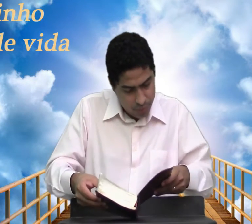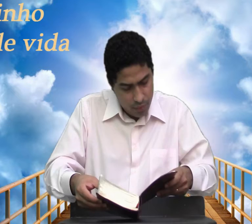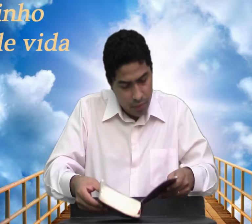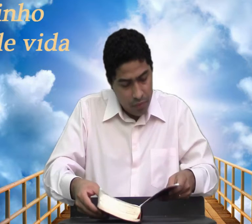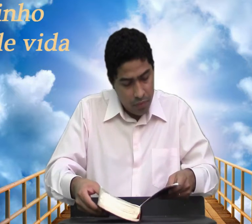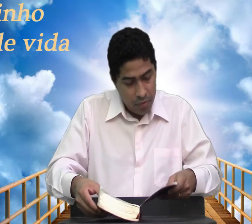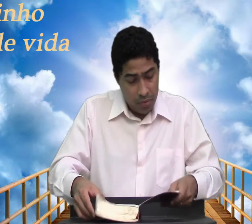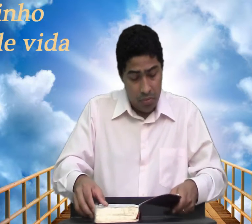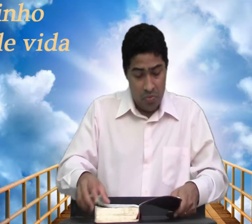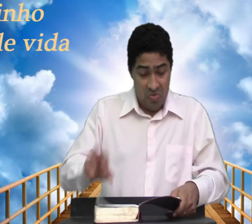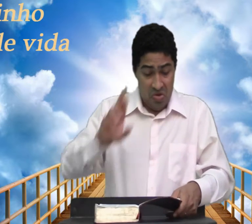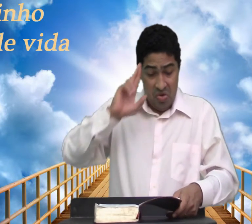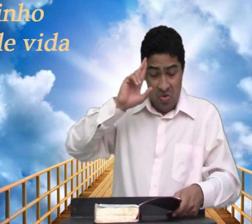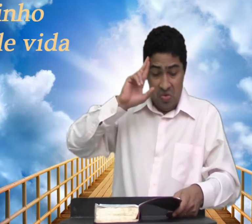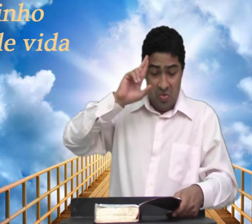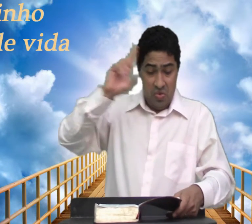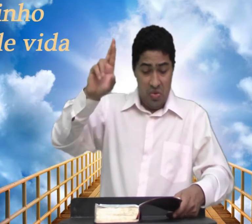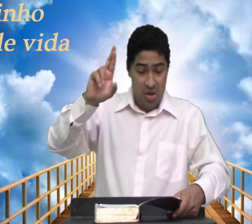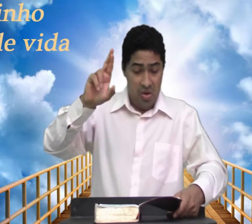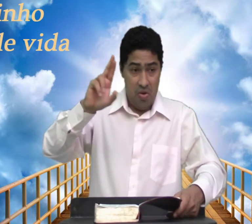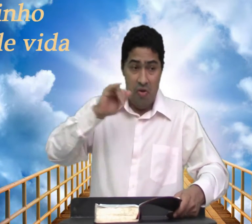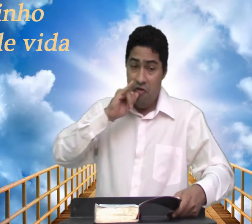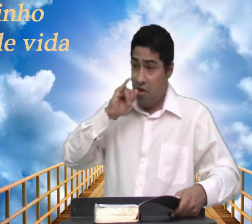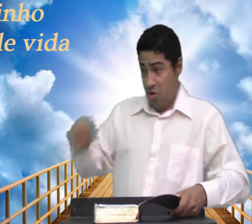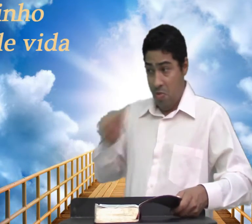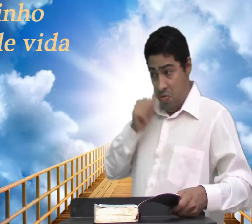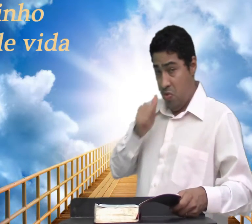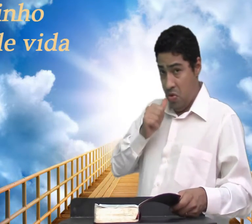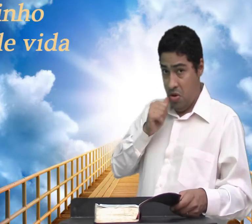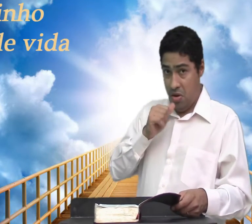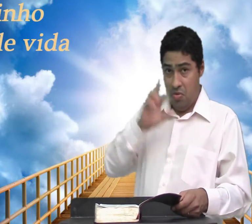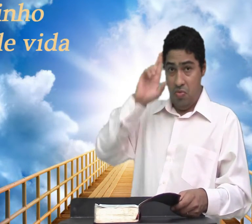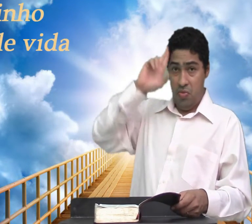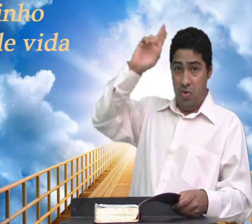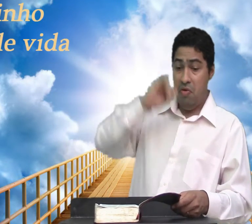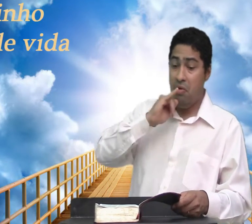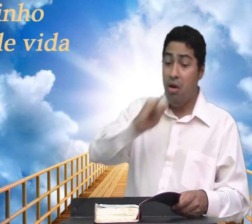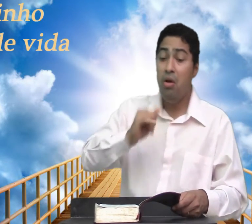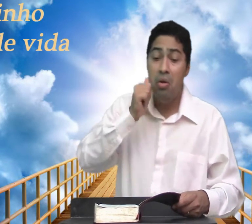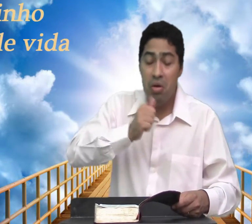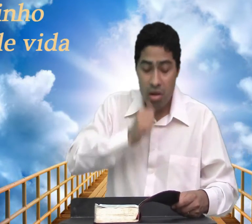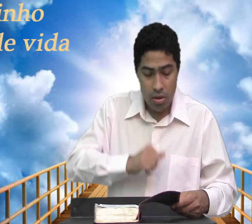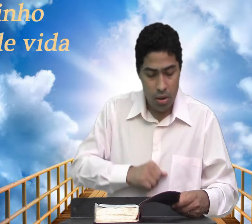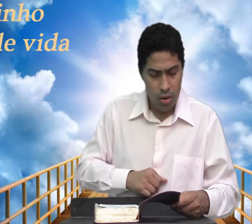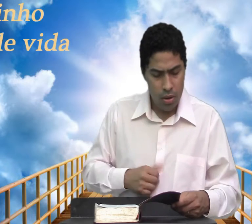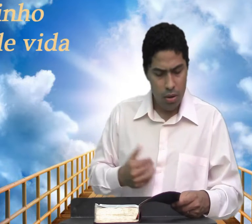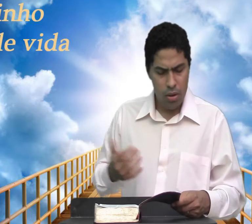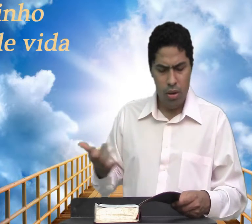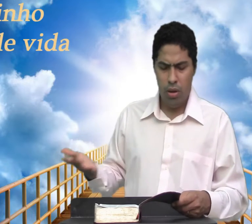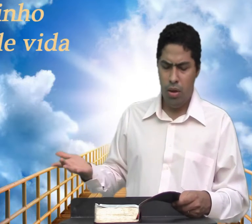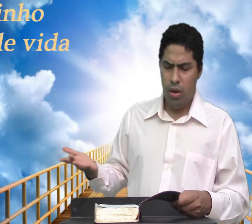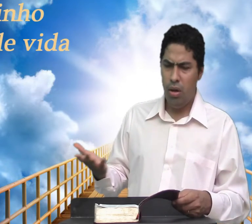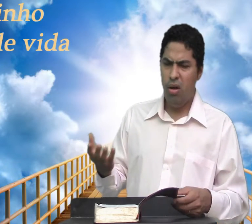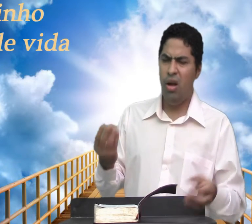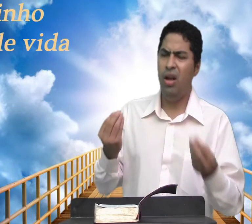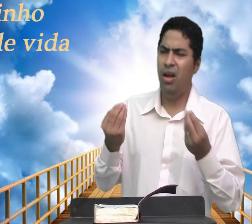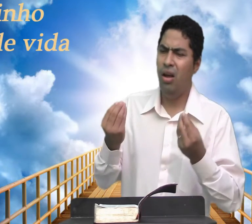E Deus então olha para a mulher e diz, o que foi isso que você fez? Por quê? O que foi isso que você